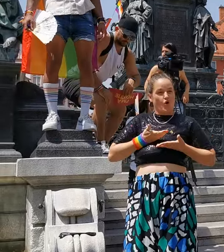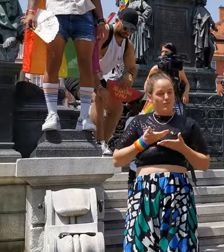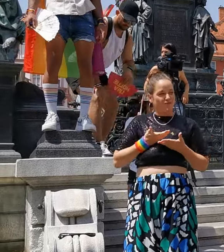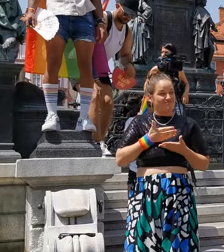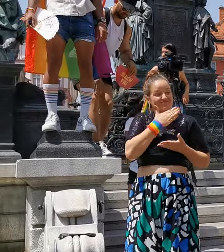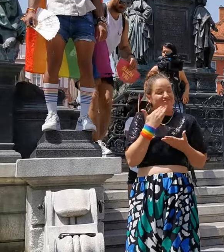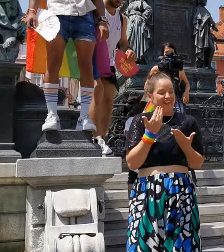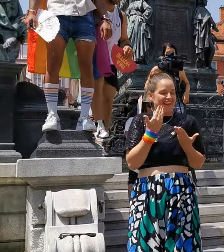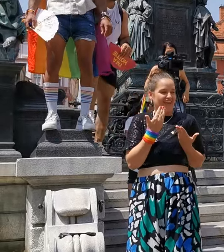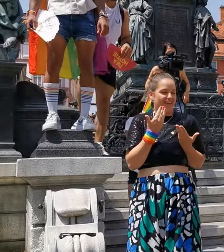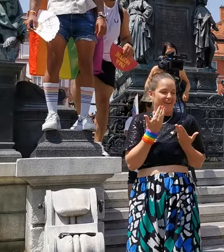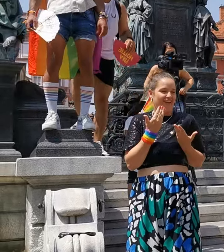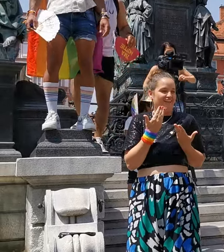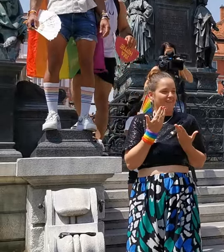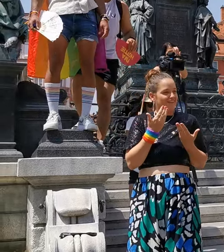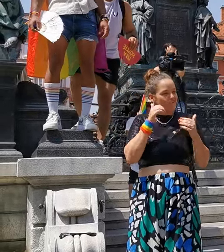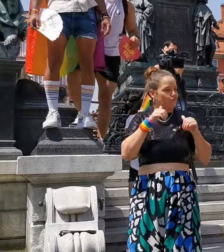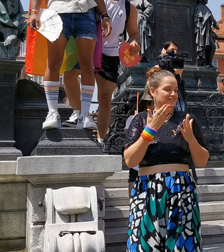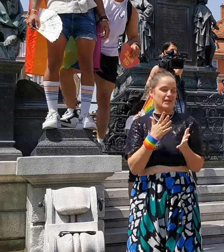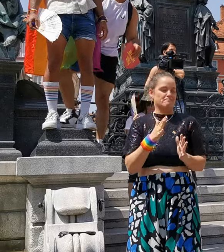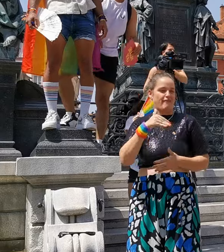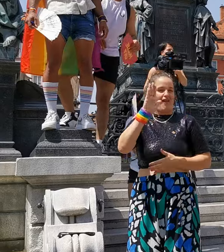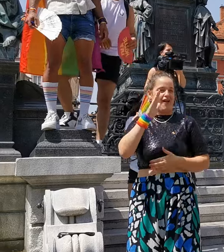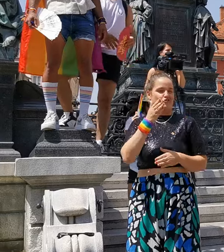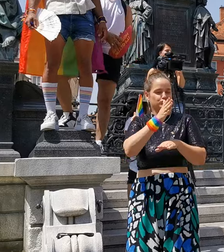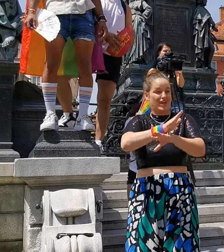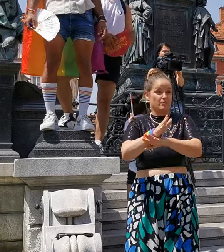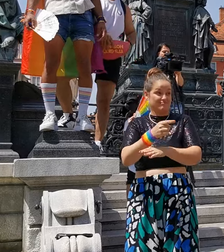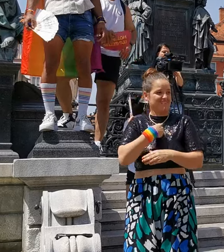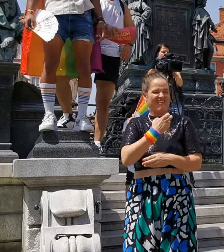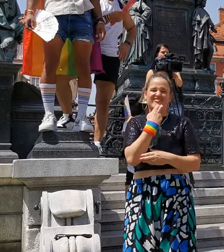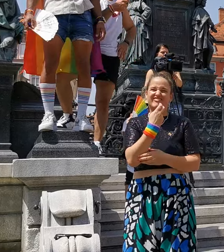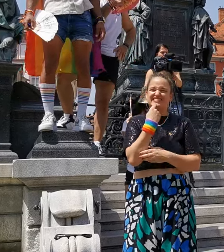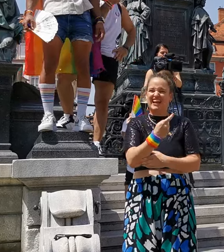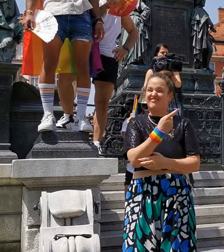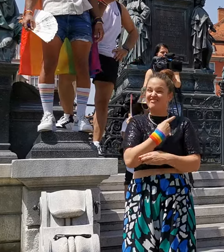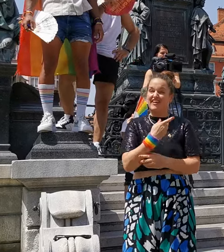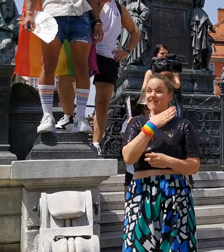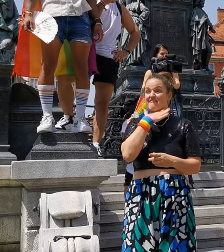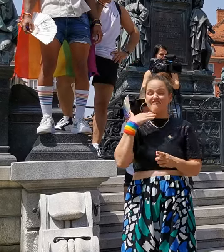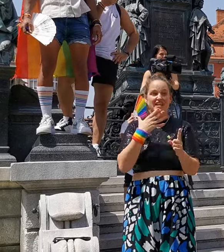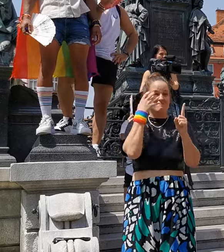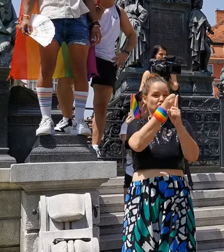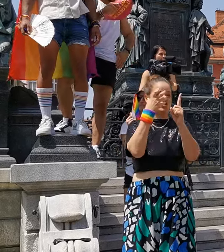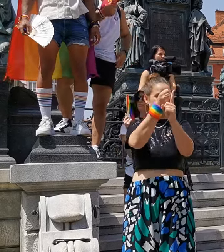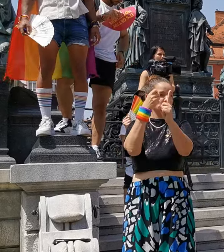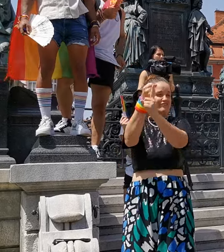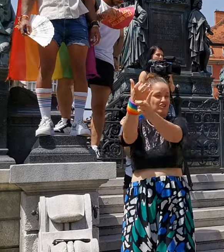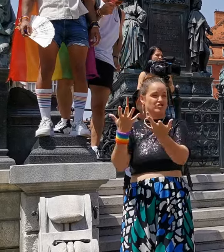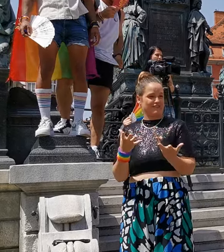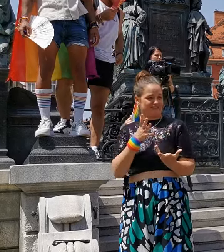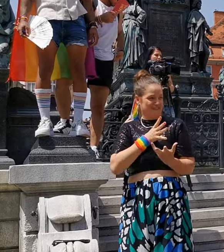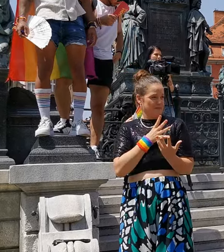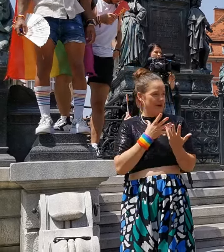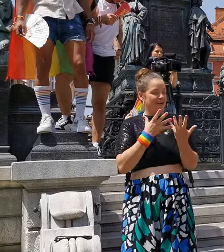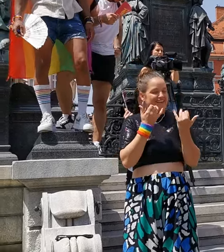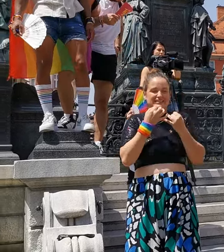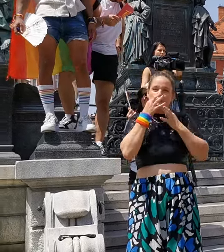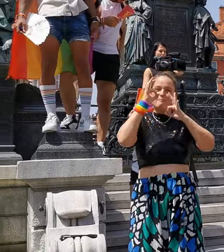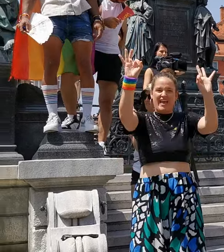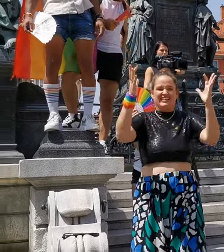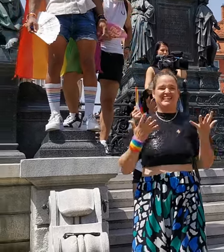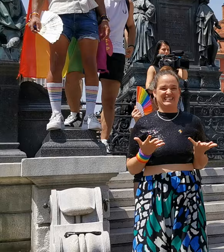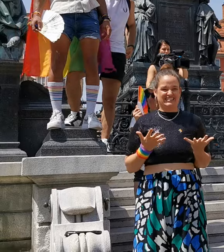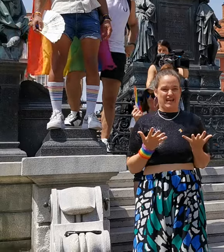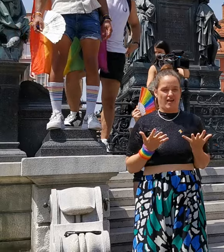sterben. Ich möchte damit sagen, wir haben viel geschafft. Aber es wird besser. Und nehmt diesen Mut und nehmt diesen Glauben